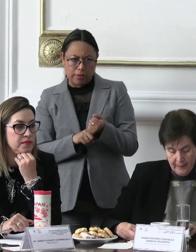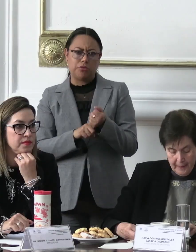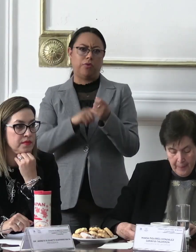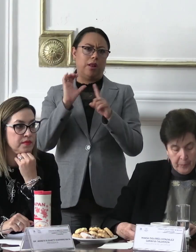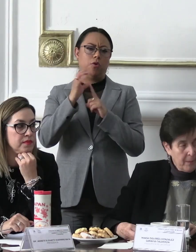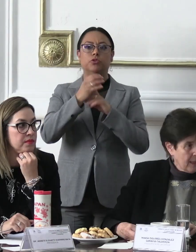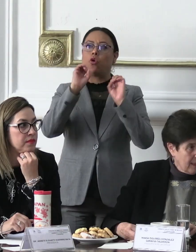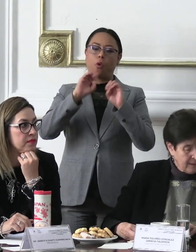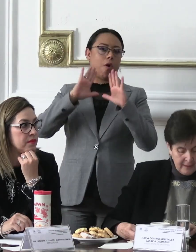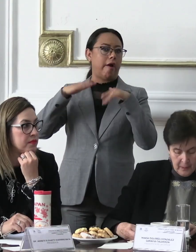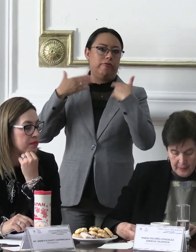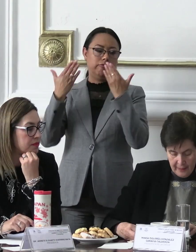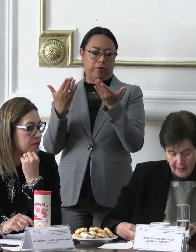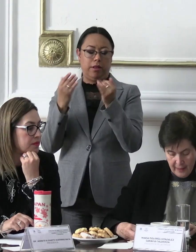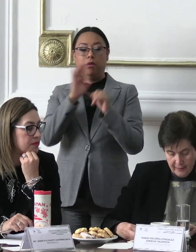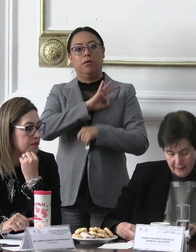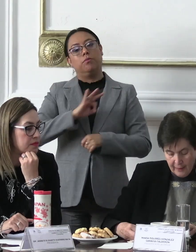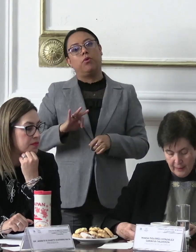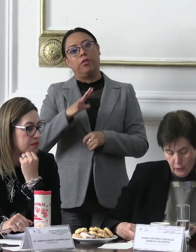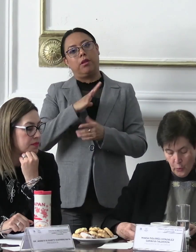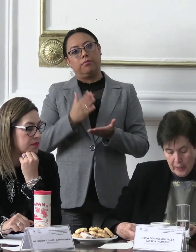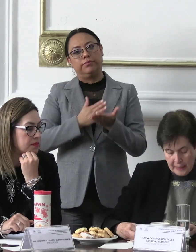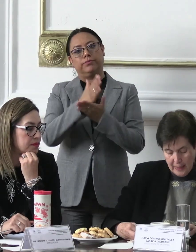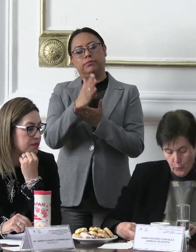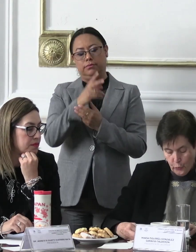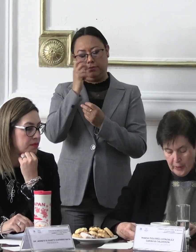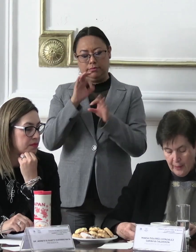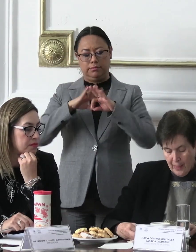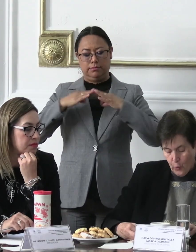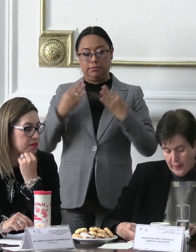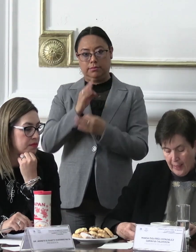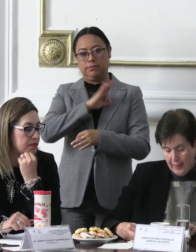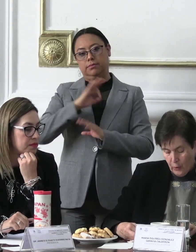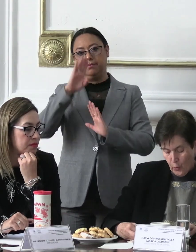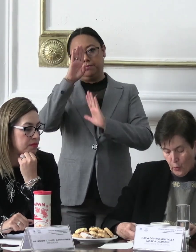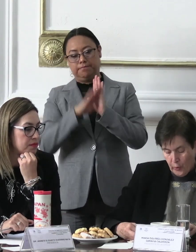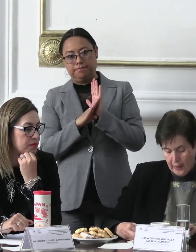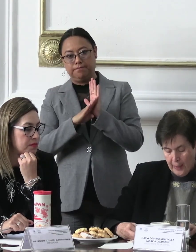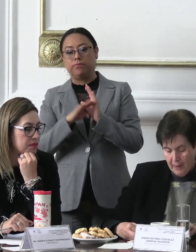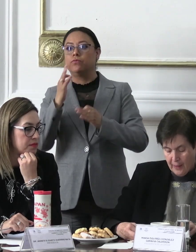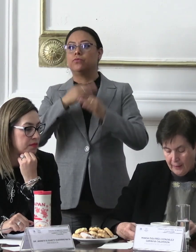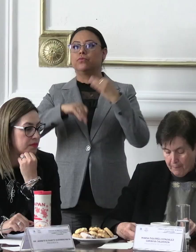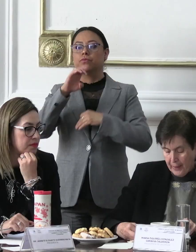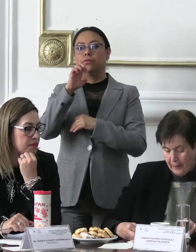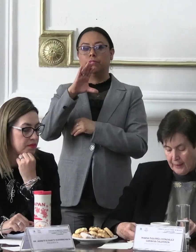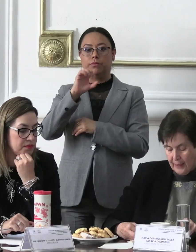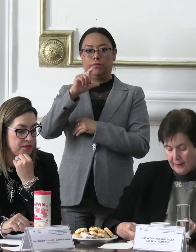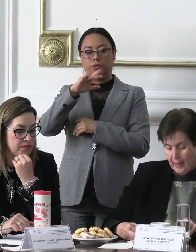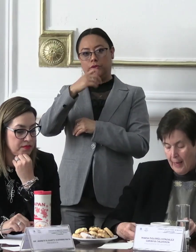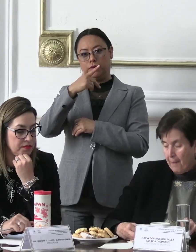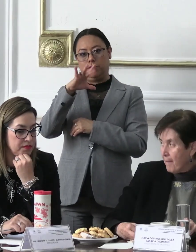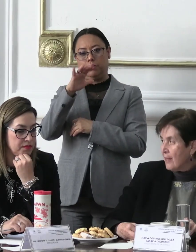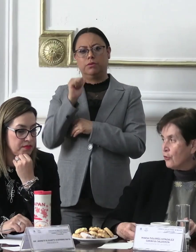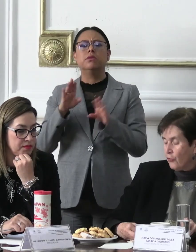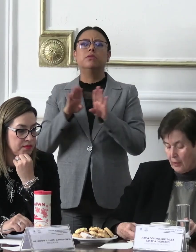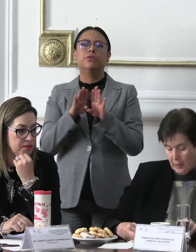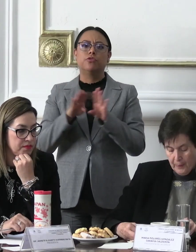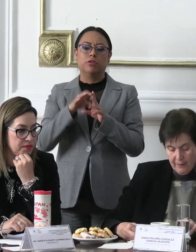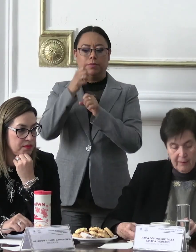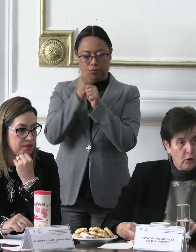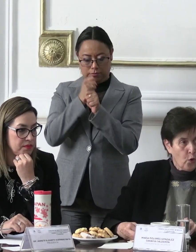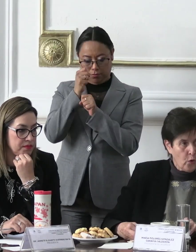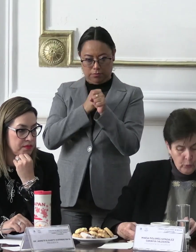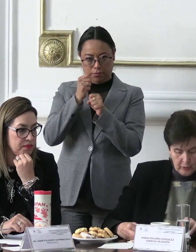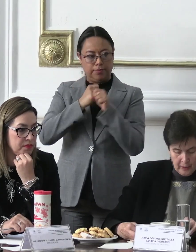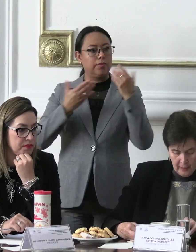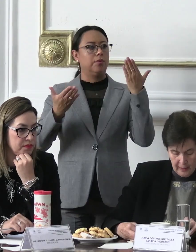externas, también la accesibilidad en ese sentido, y reducir la huella ecológica mediante prácticas más